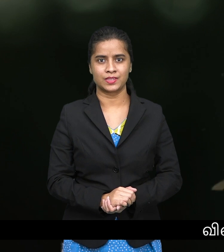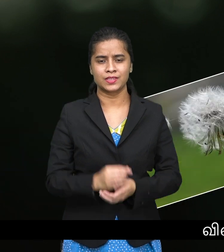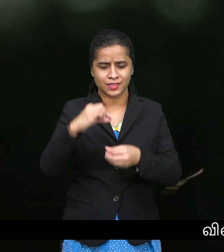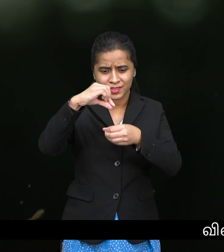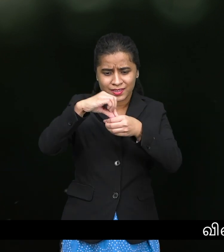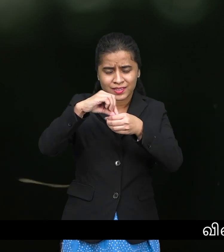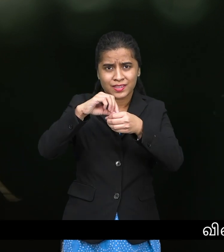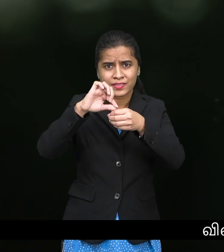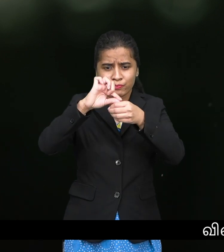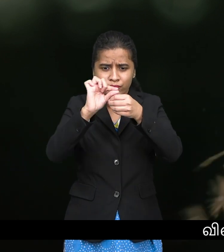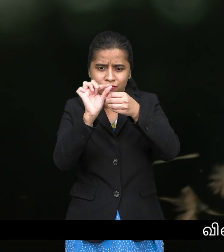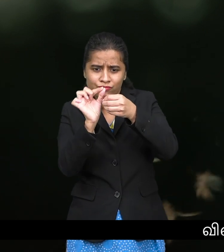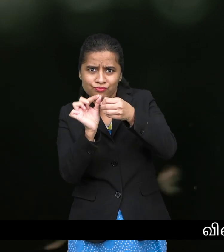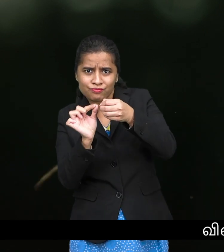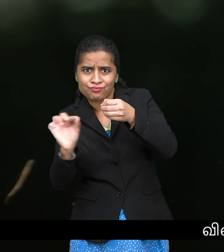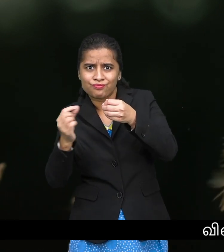விதை பரவல்,